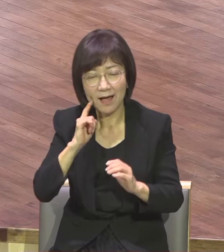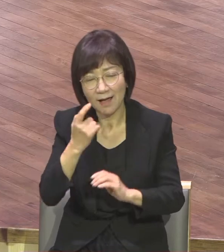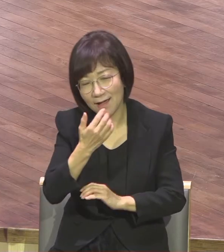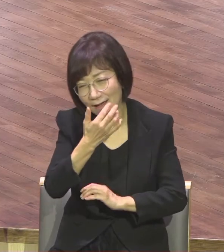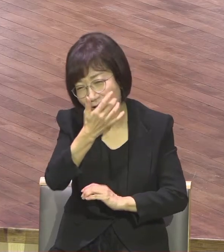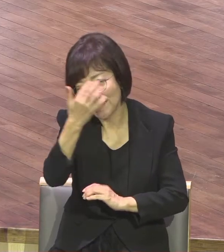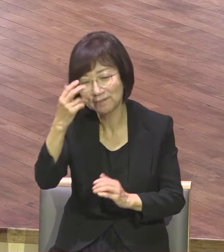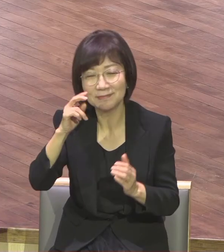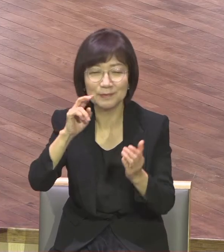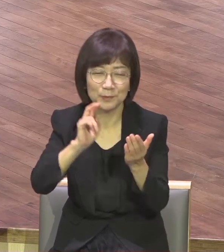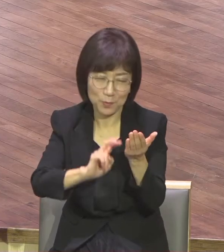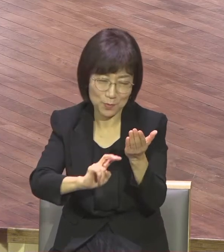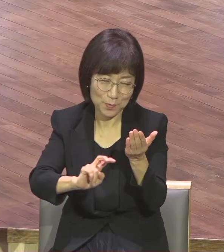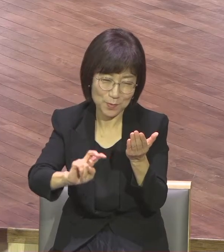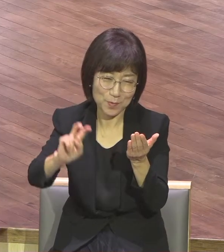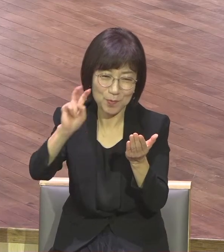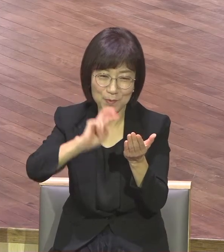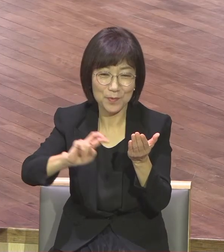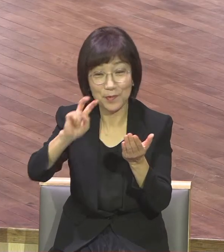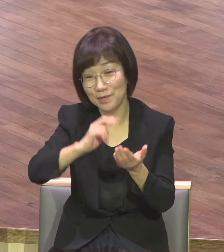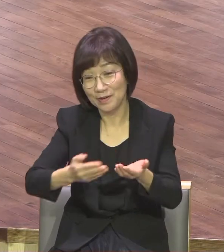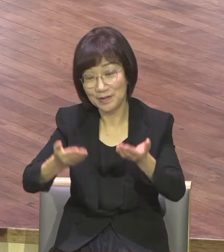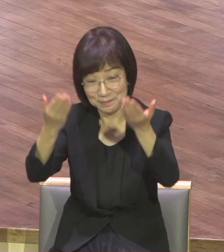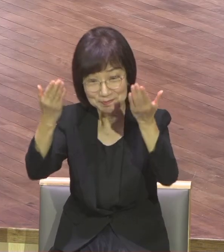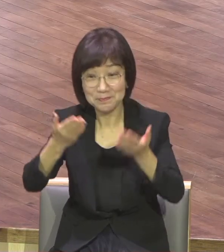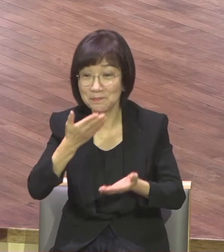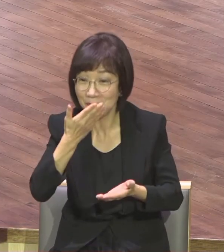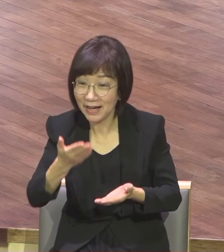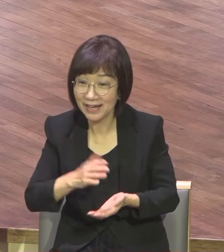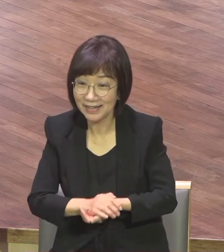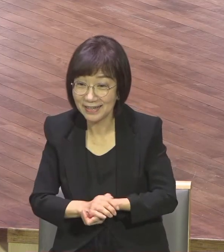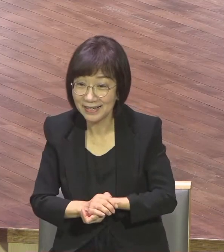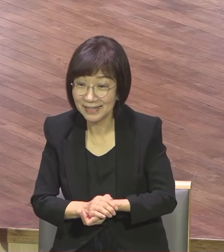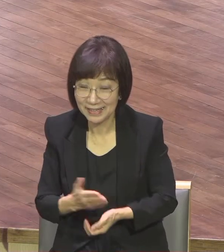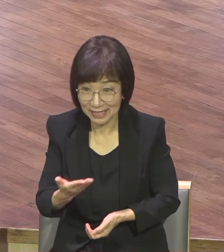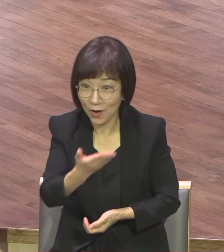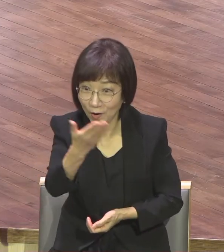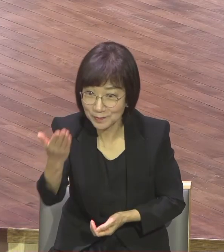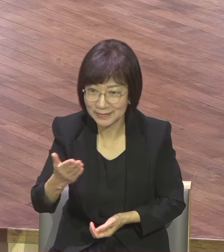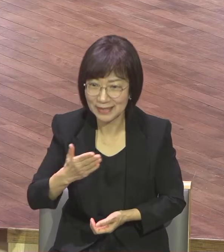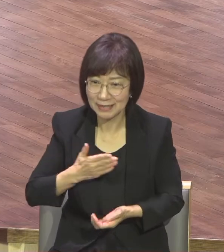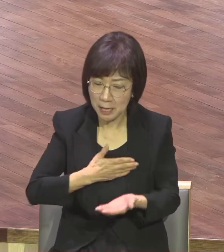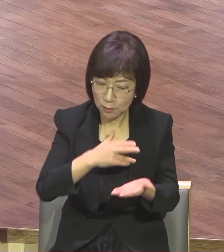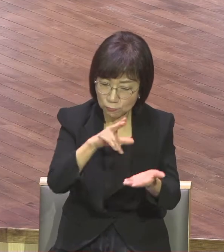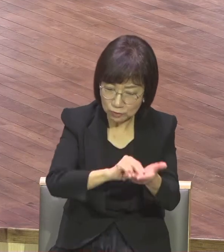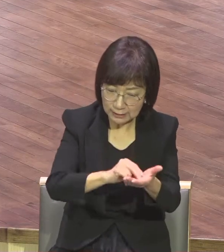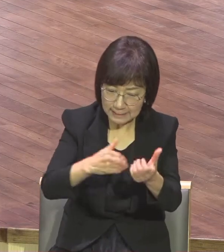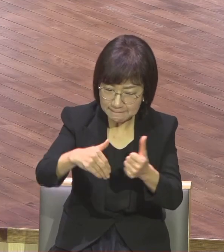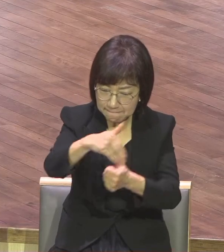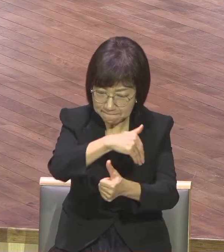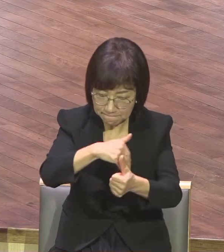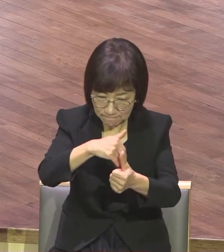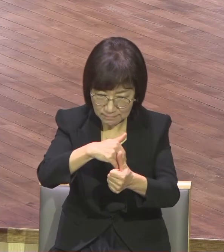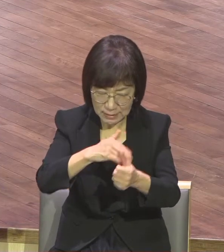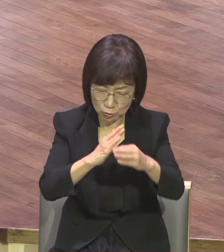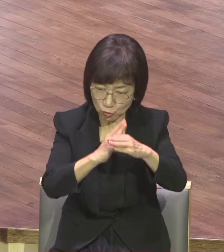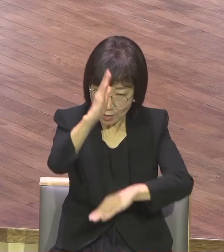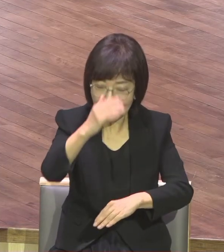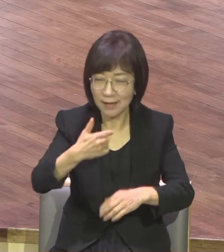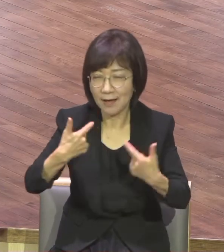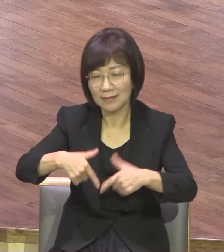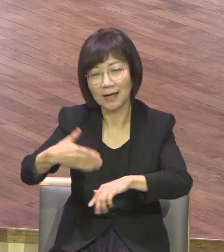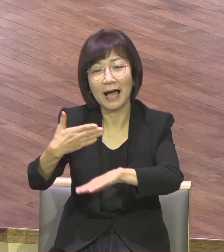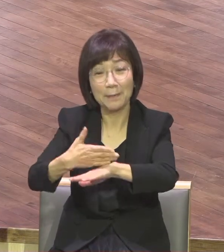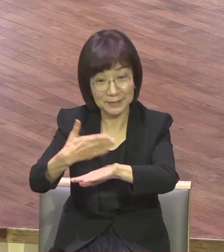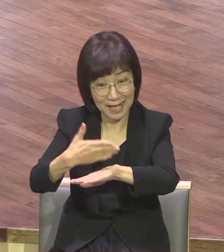초월하는 인생 노래 그것이 나와요. 영계 모든 성도들 삶의 모든 상황 환경을 초월해서 감사 인생으로 나를